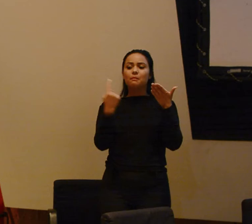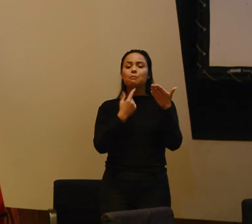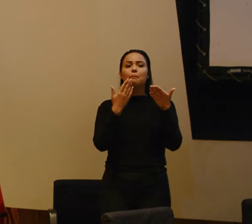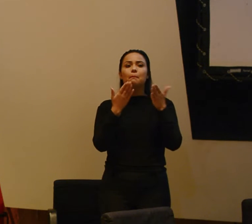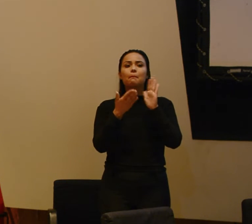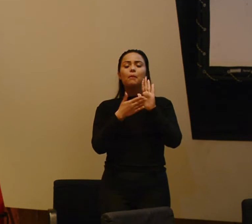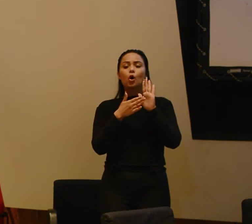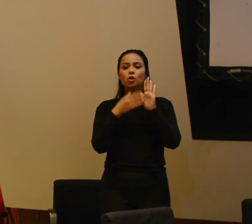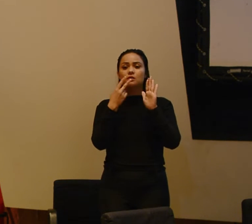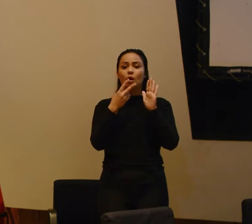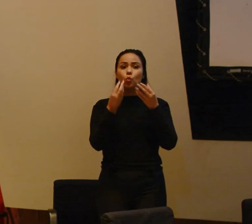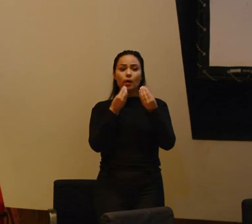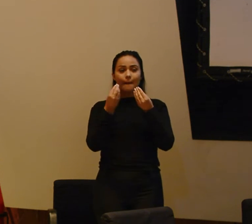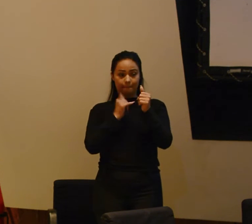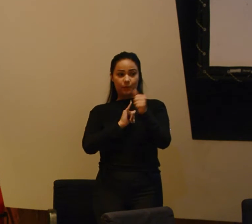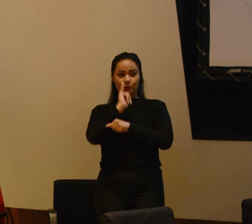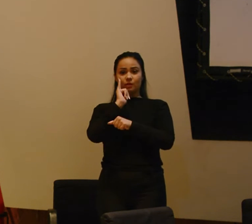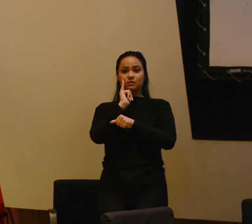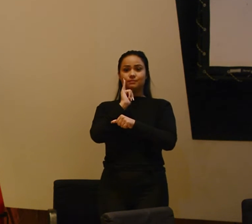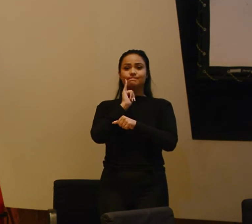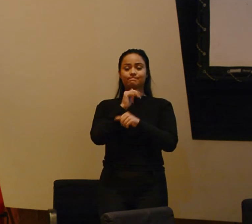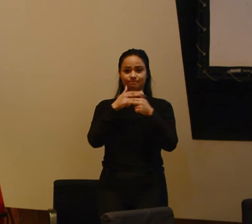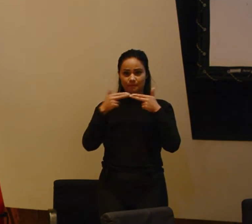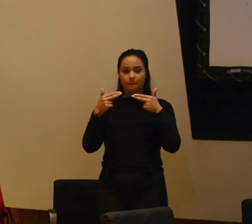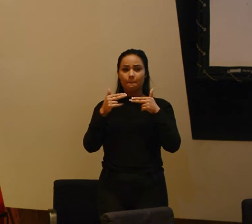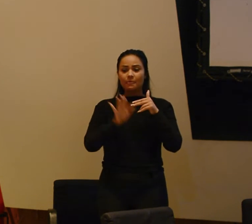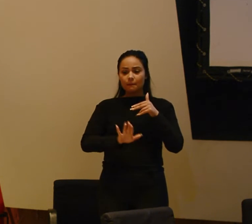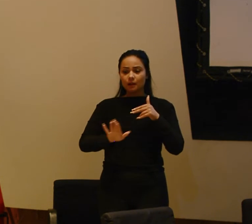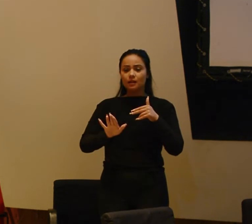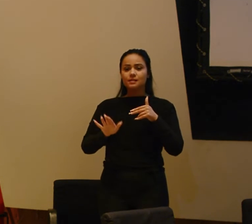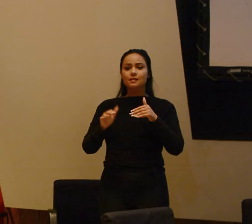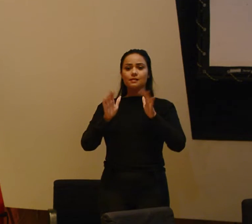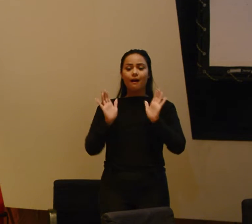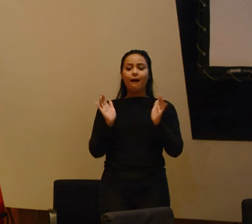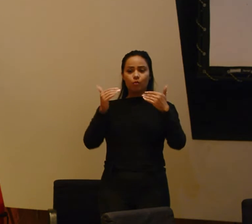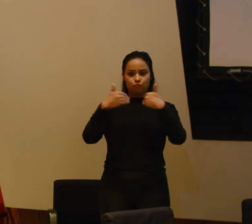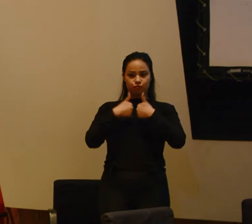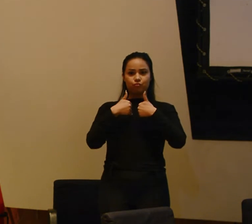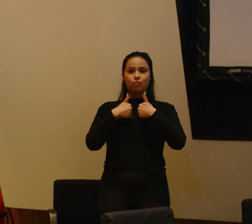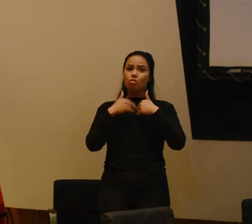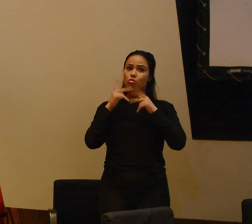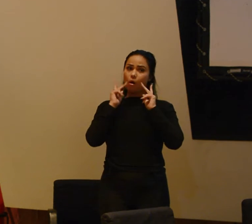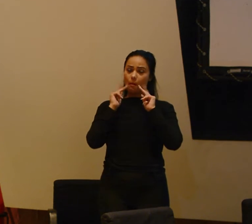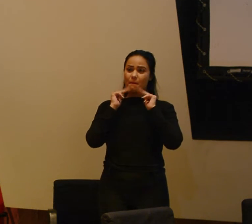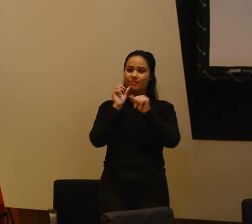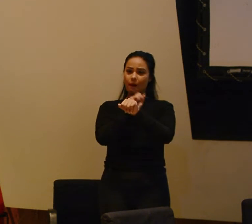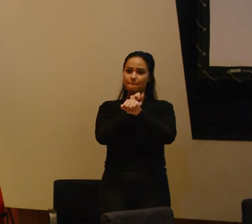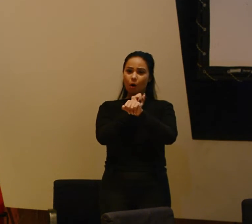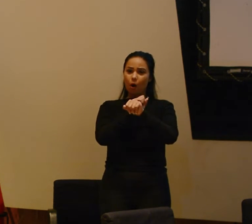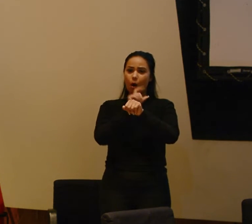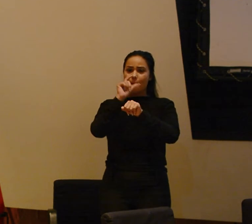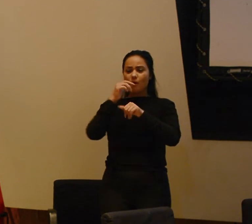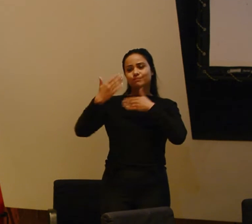mostrando muito a importância dessas atividades para crianças autistas, que normalmente demoram um pouco para